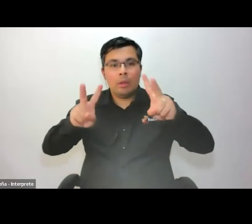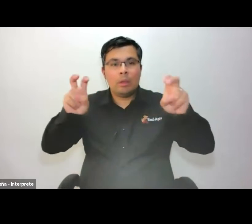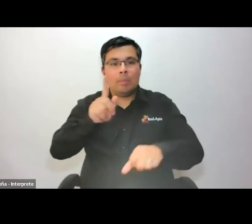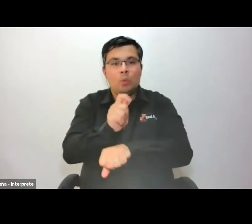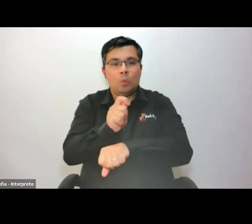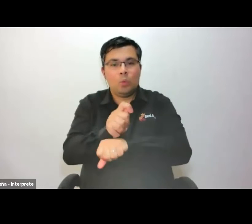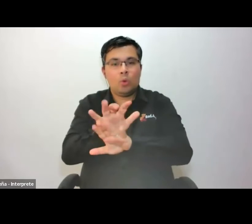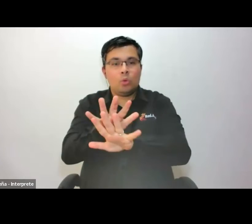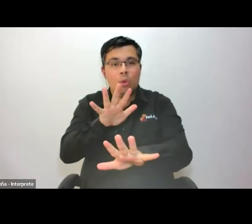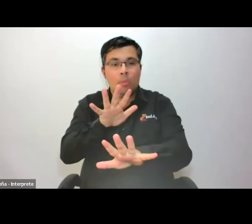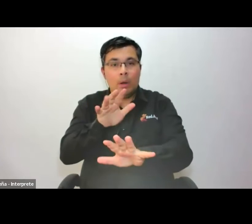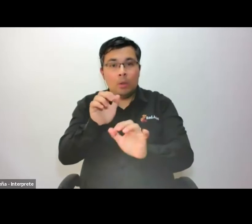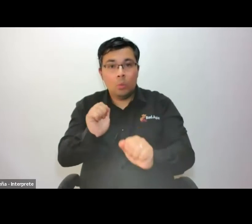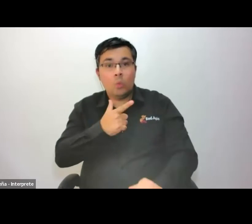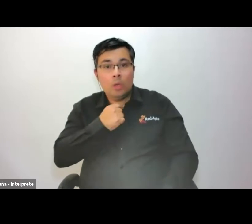la respuesta.